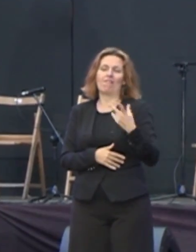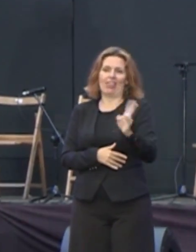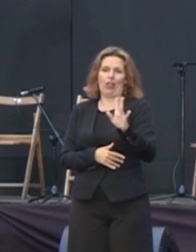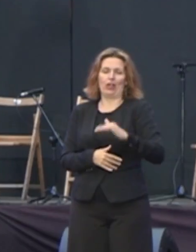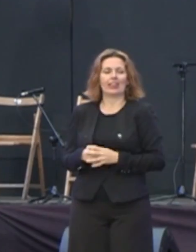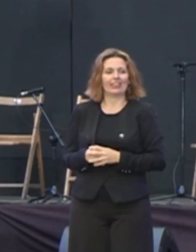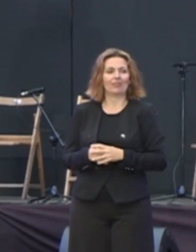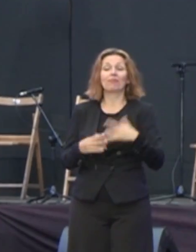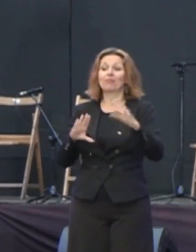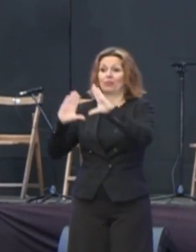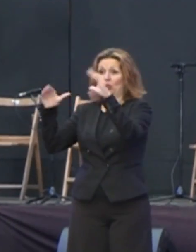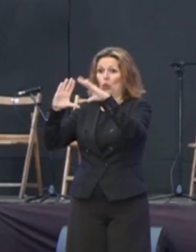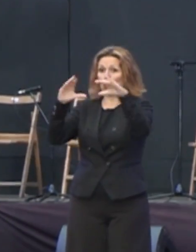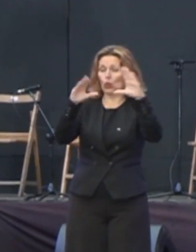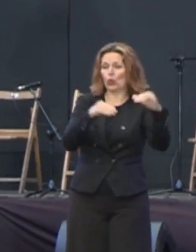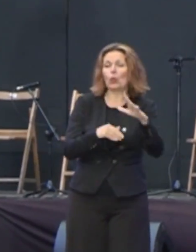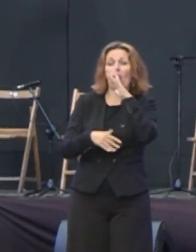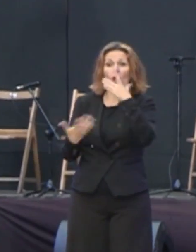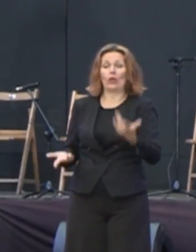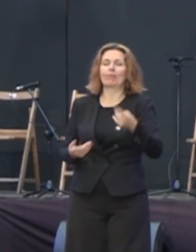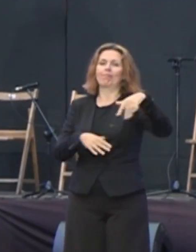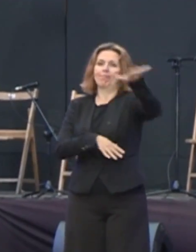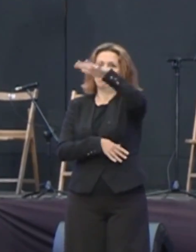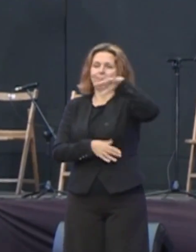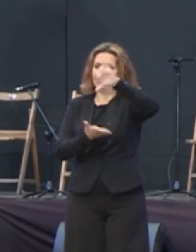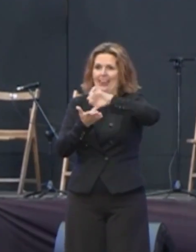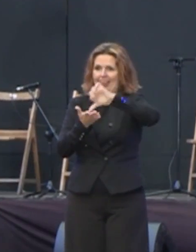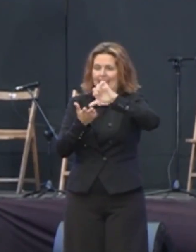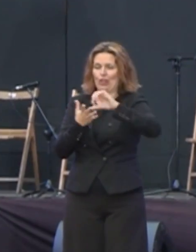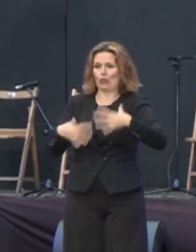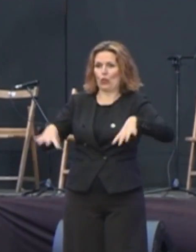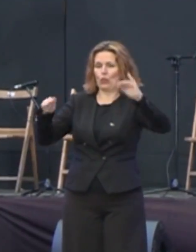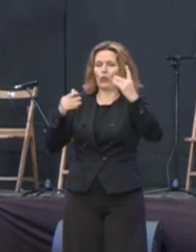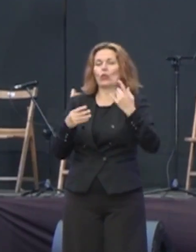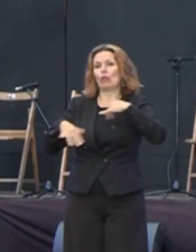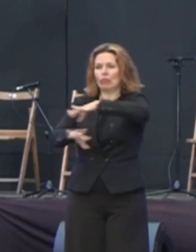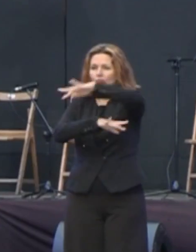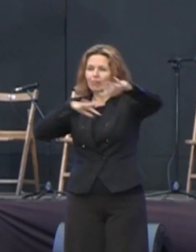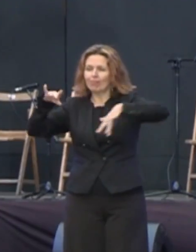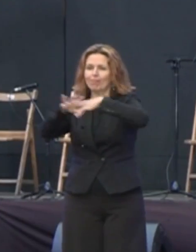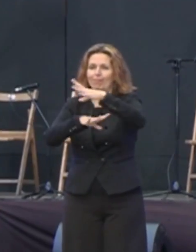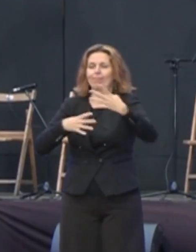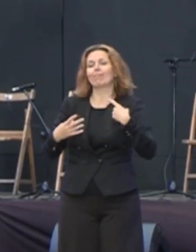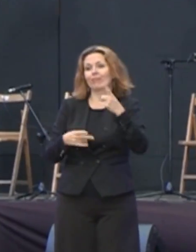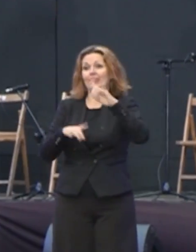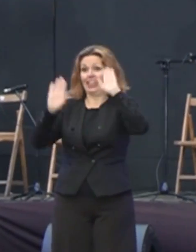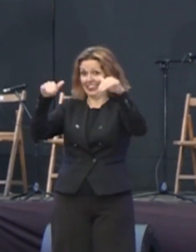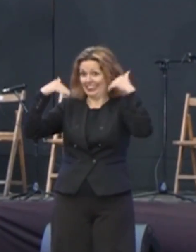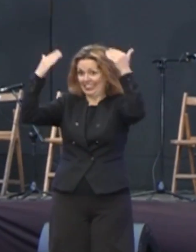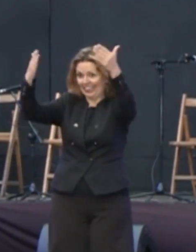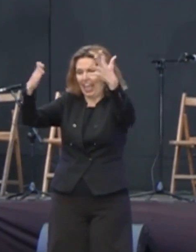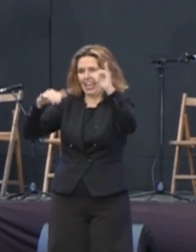Valladolid. Los grupos han estado todos desfilando por el centro y han desembocado en la Plaza de San Juan y están detrás de